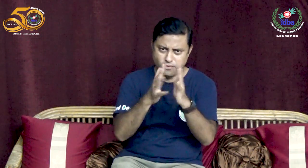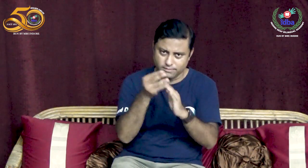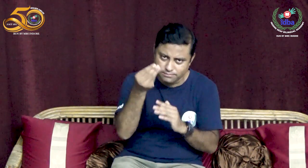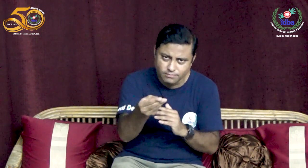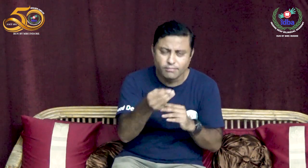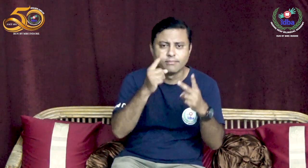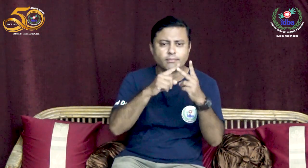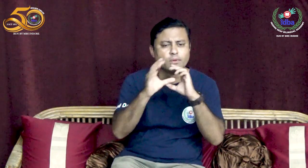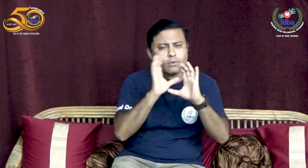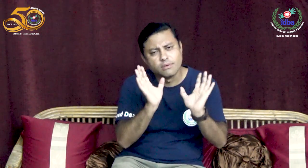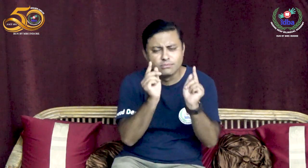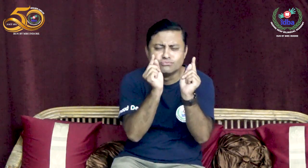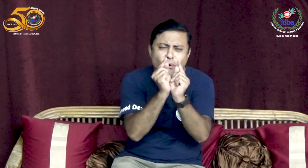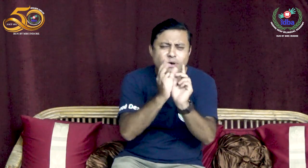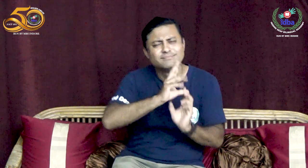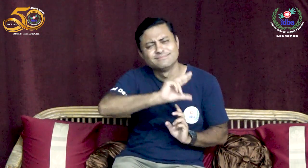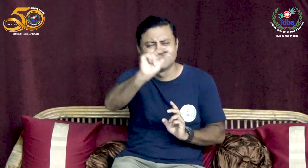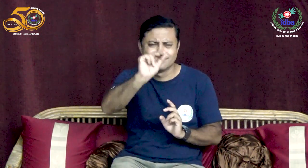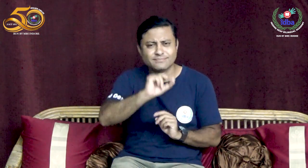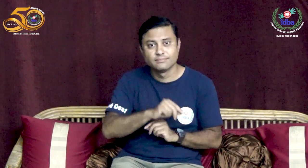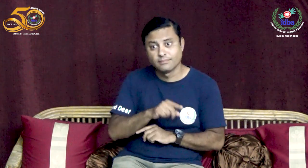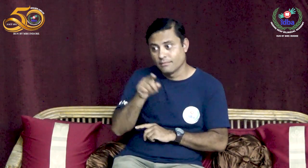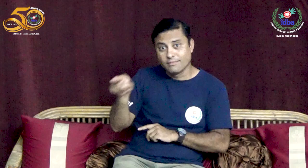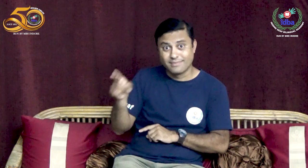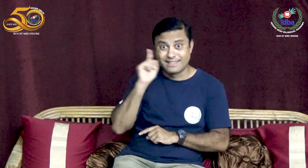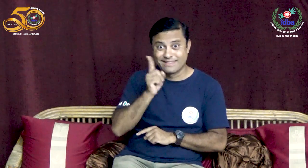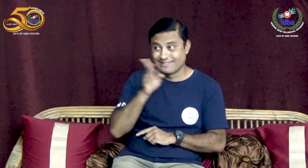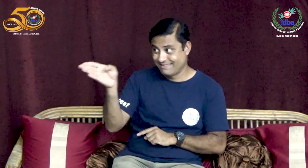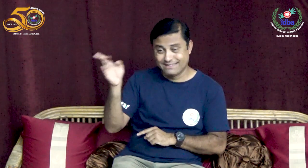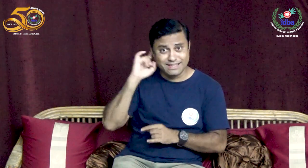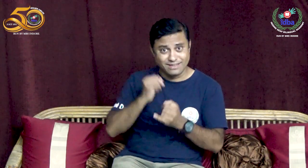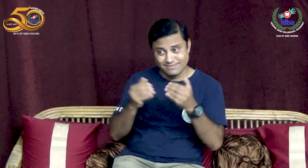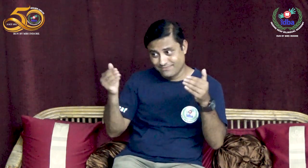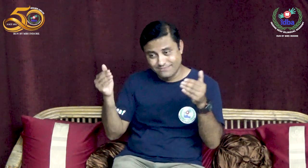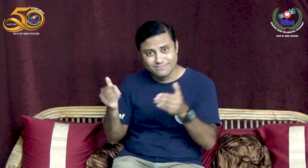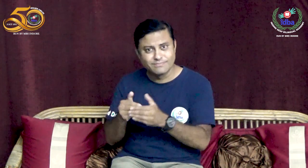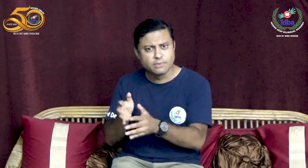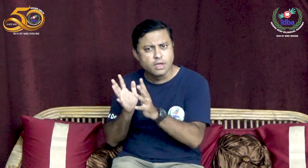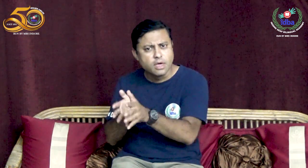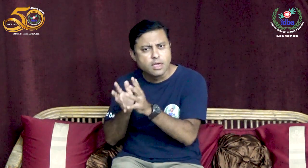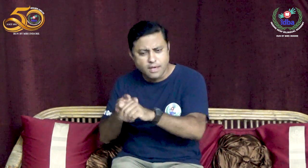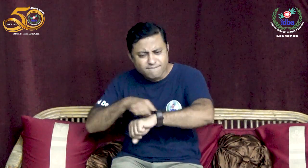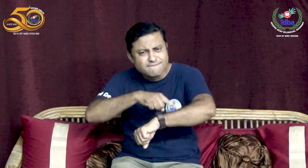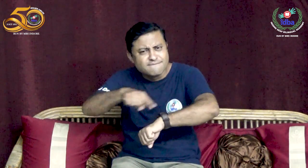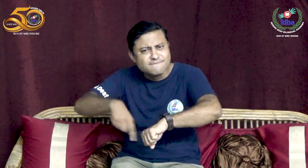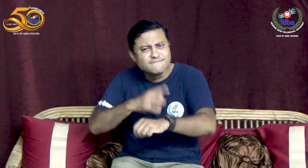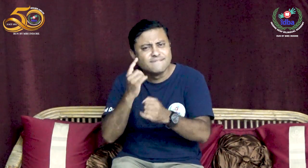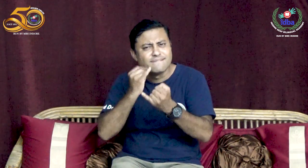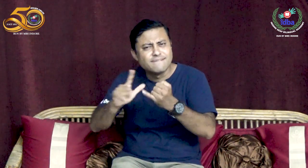थे, कान की मशीन लगाया उनने, बस होमवर्क उनकी शॉर्ट बात हो जाती थी। मगर जब जब वो डेफ लोग से मिले, उनने उनसे बातें